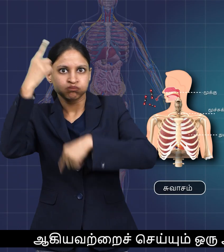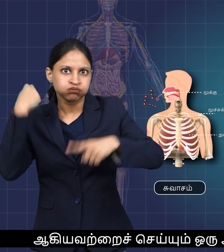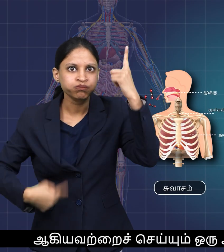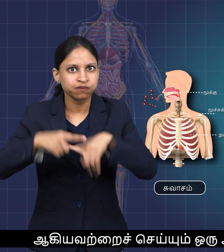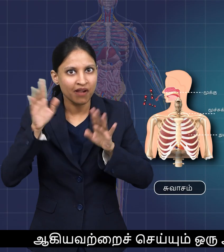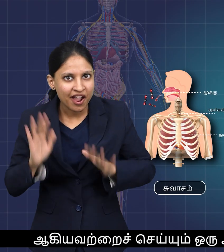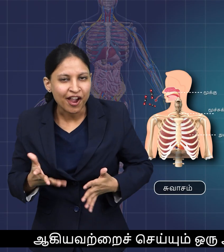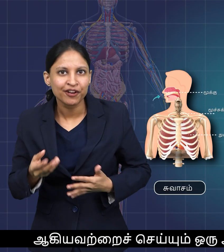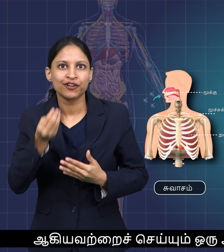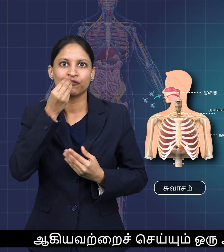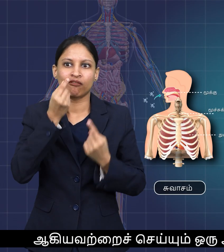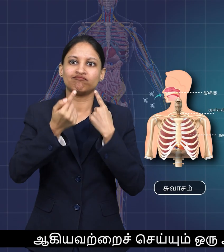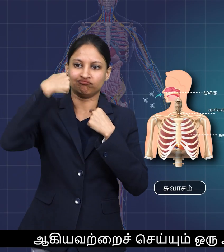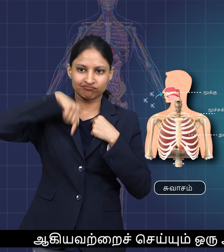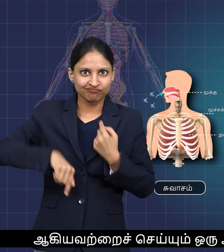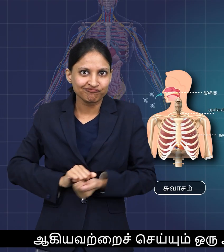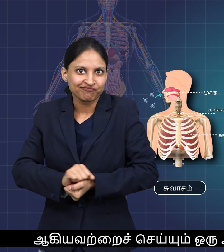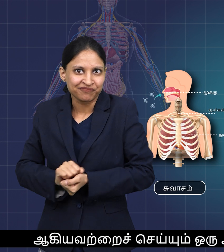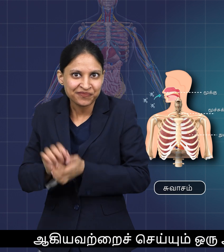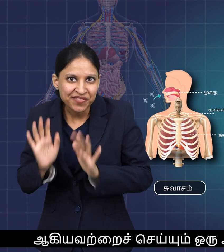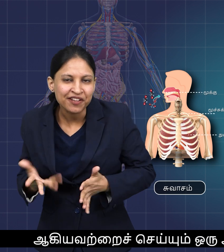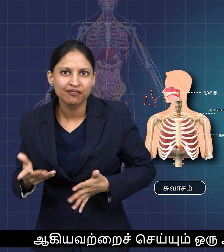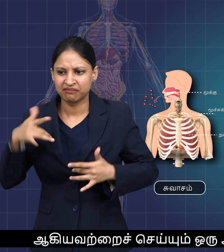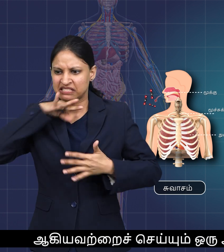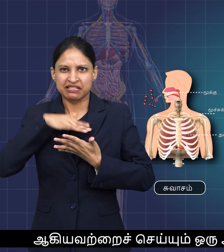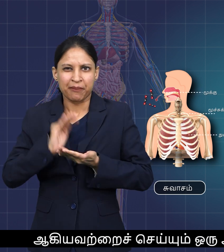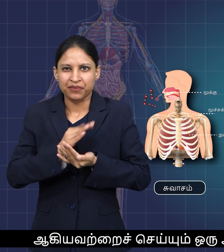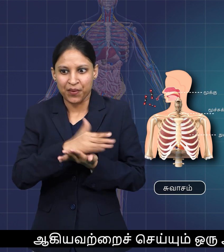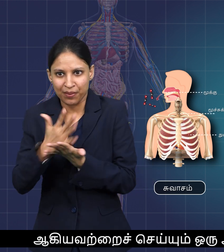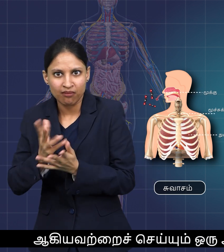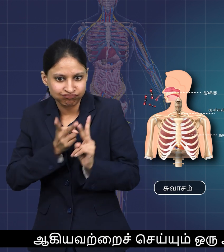ஒரு அற்புதமான இயந்திரத்தை போன்றது.